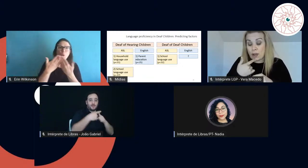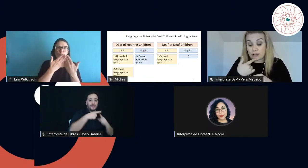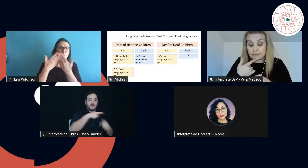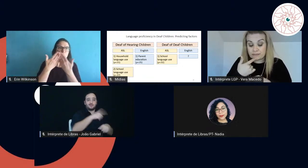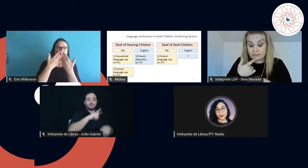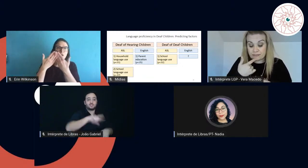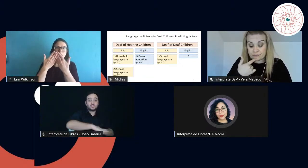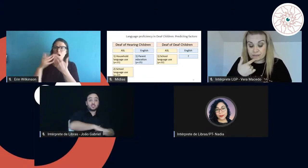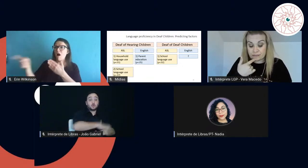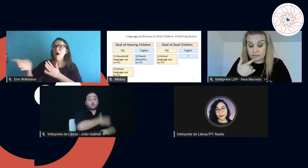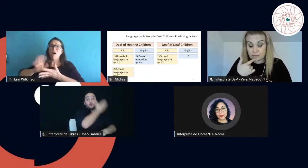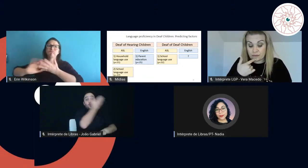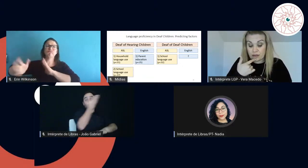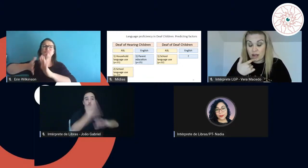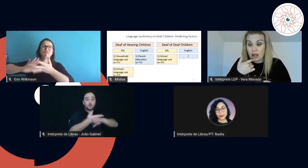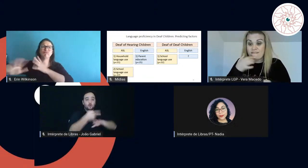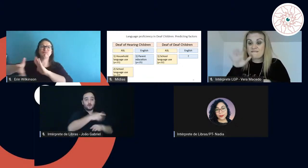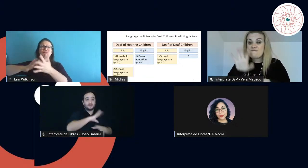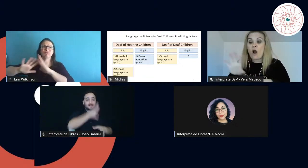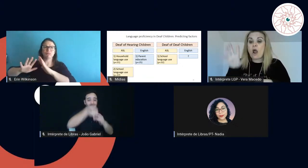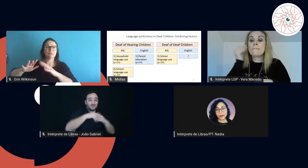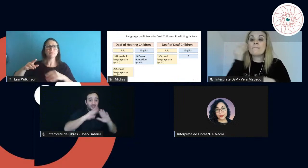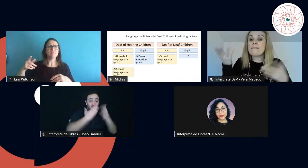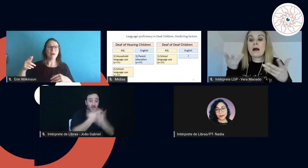que de que